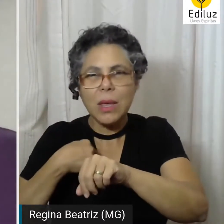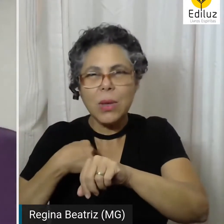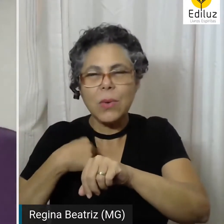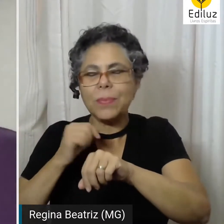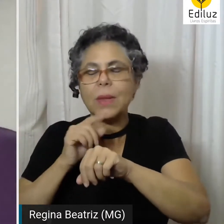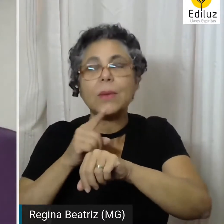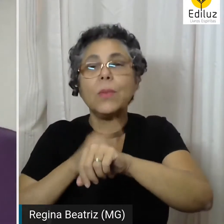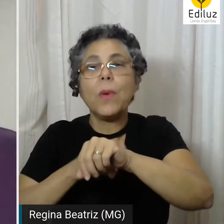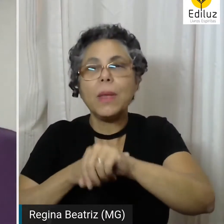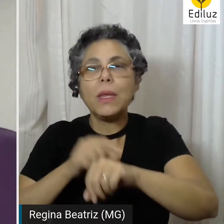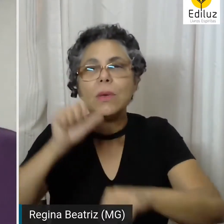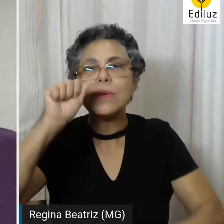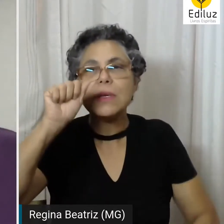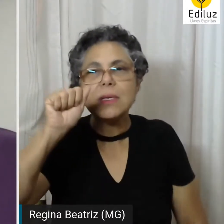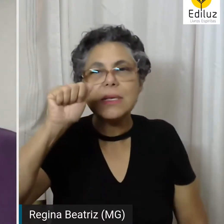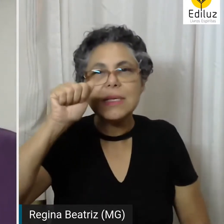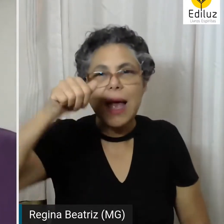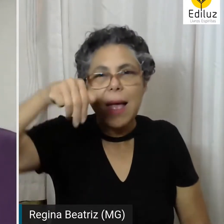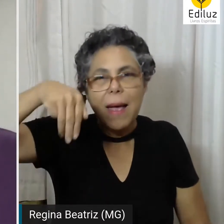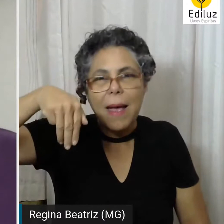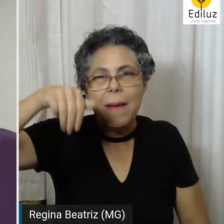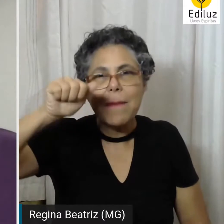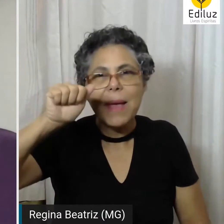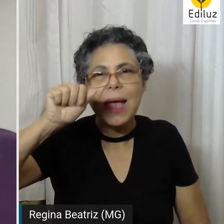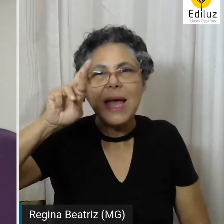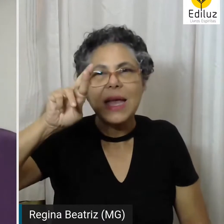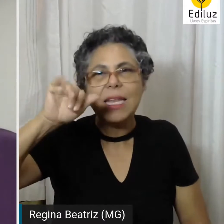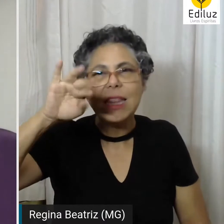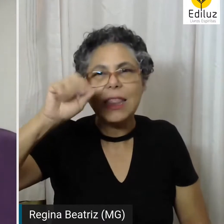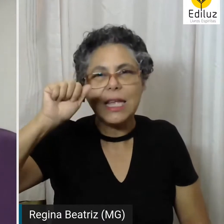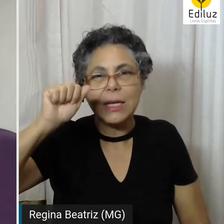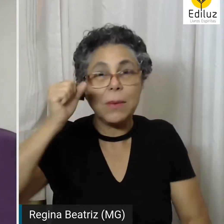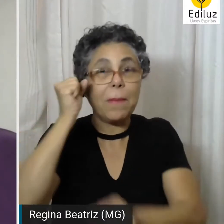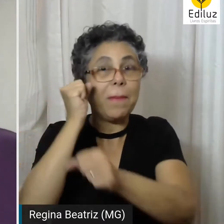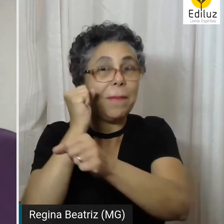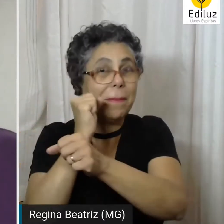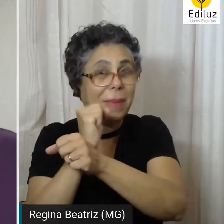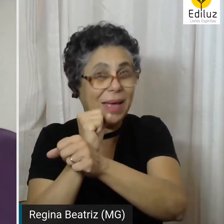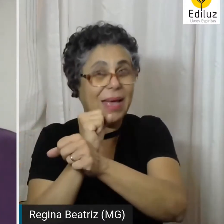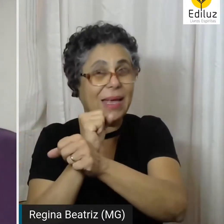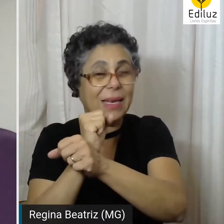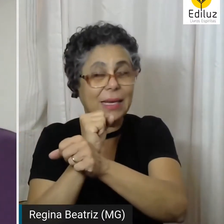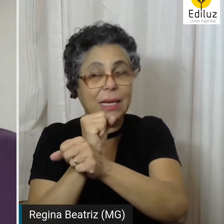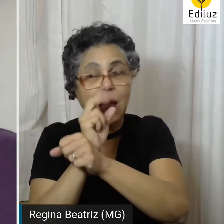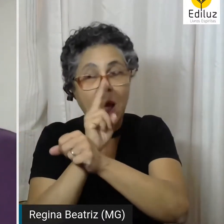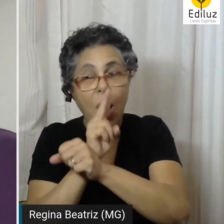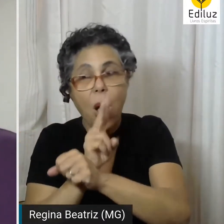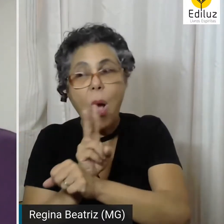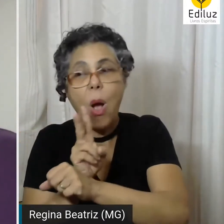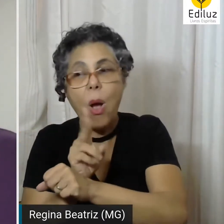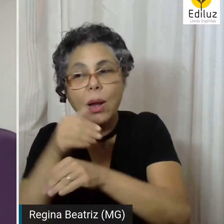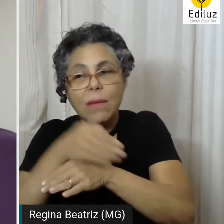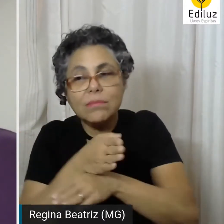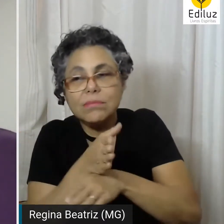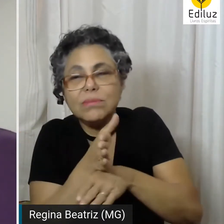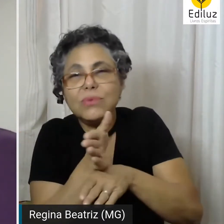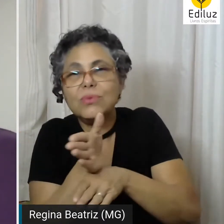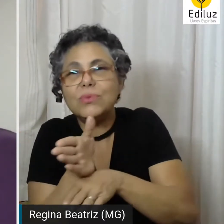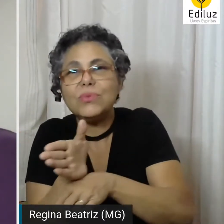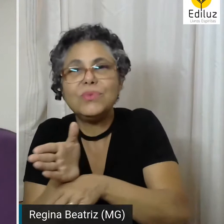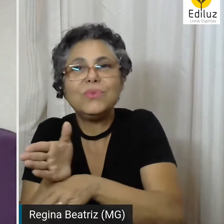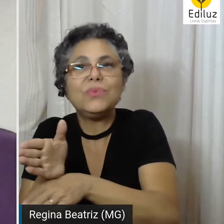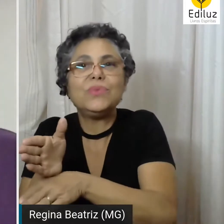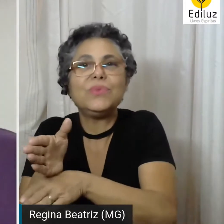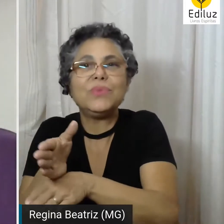samaritano interrompe a sua caminhada, desvia o seu movimento e